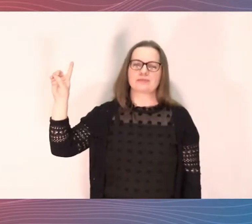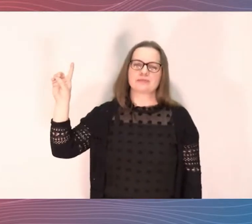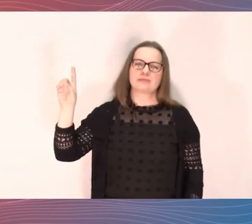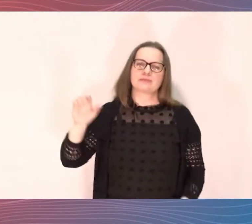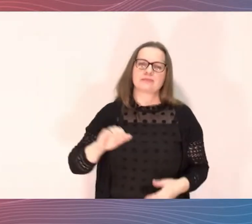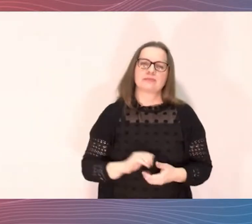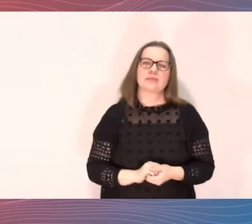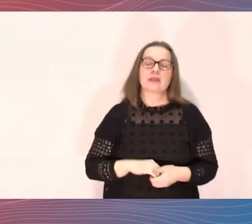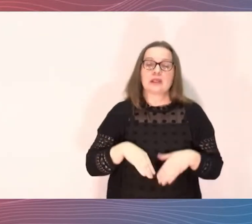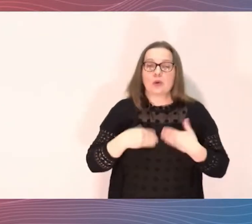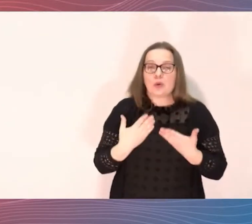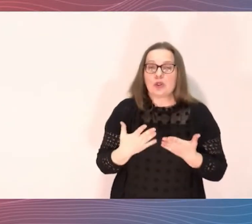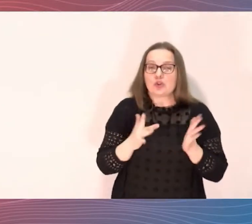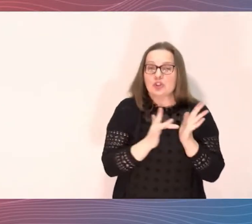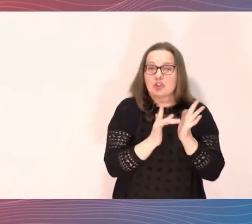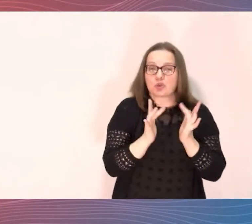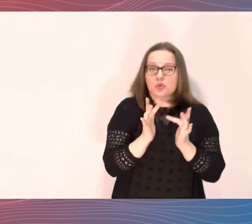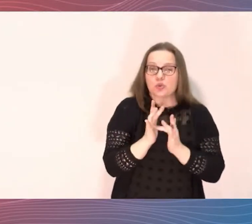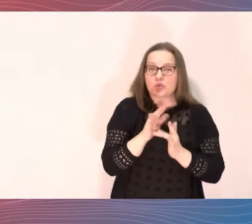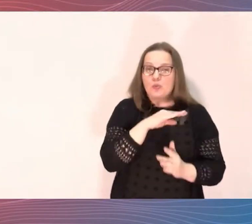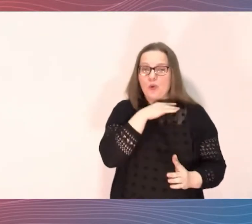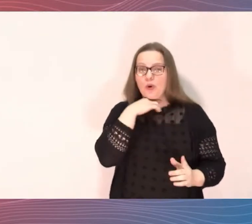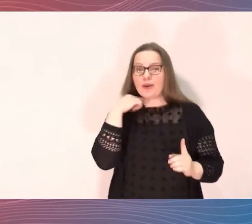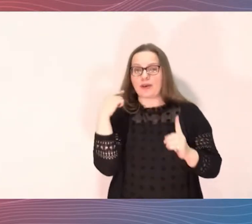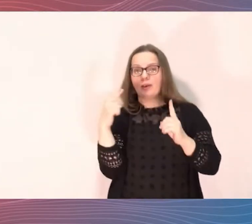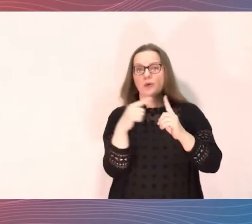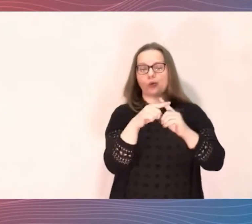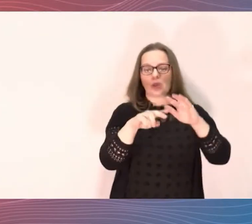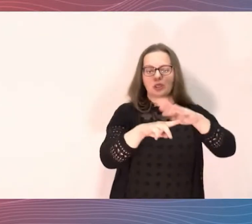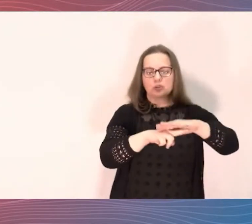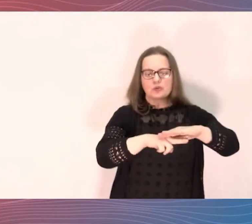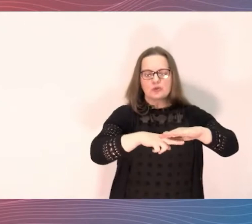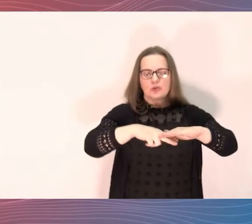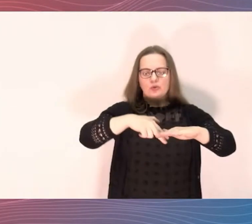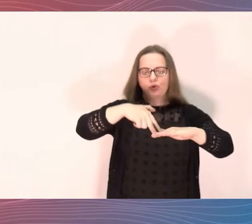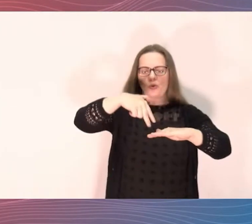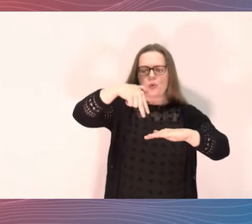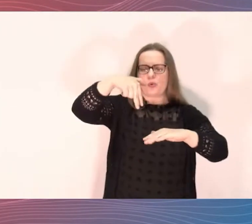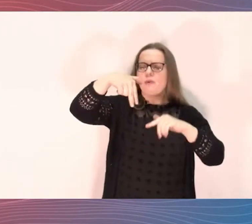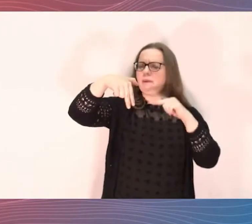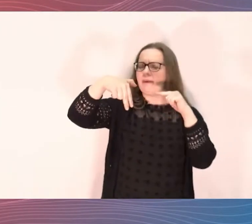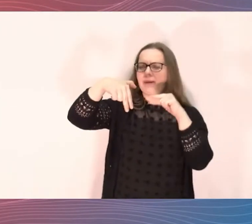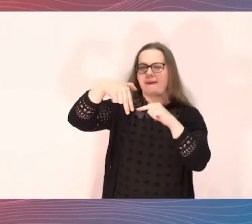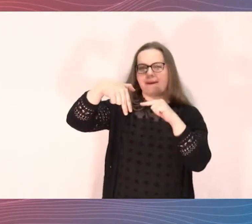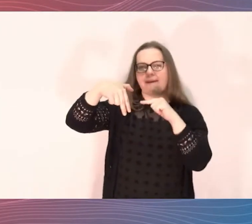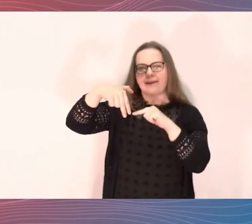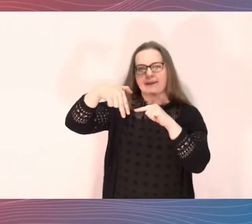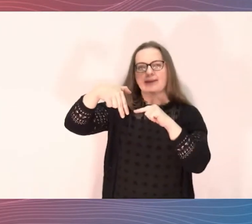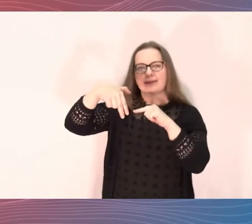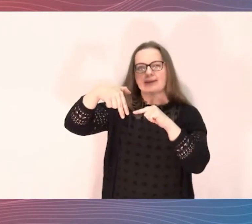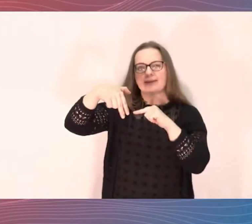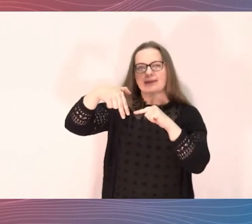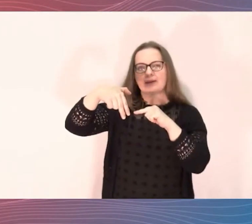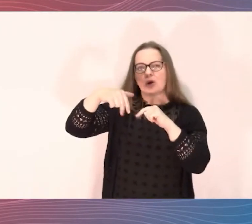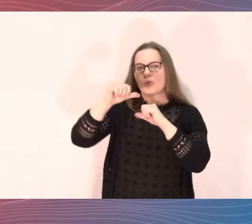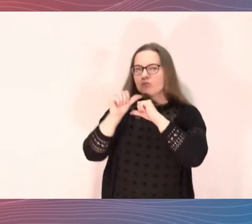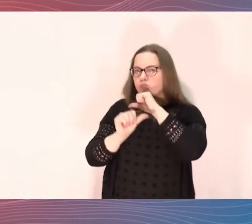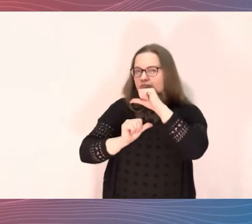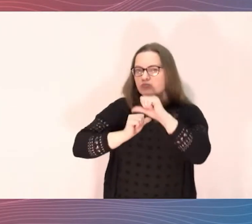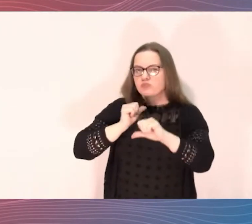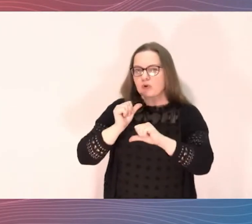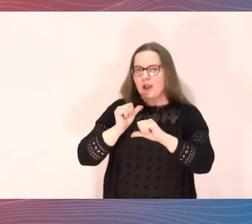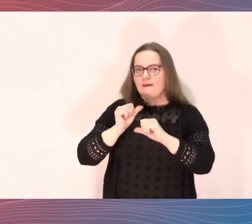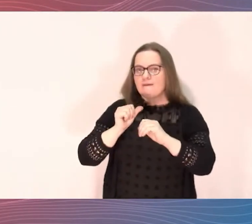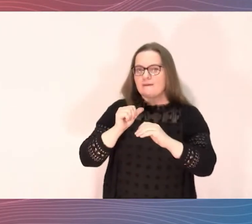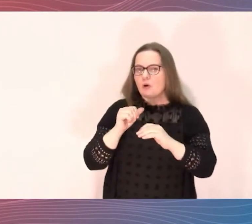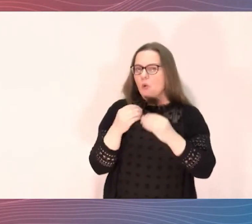ressuscitou dentre os mortos, o homem Jesus foi gerado como filho primogênito de